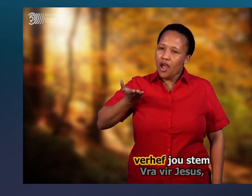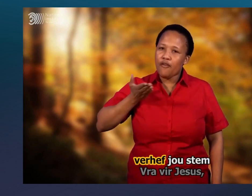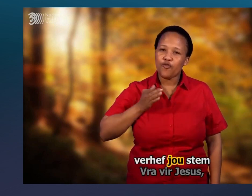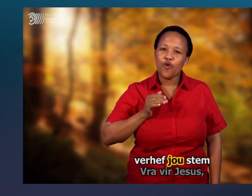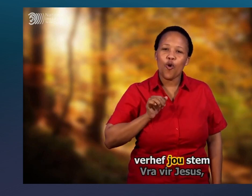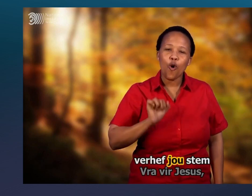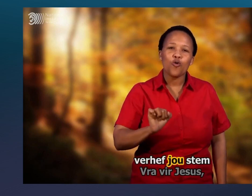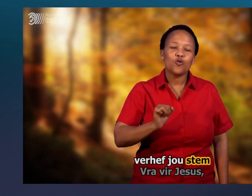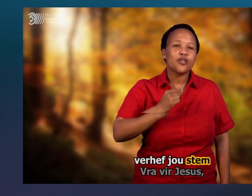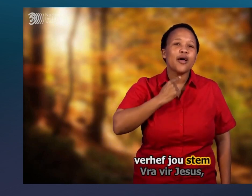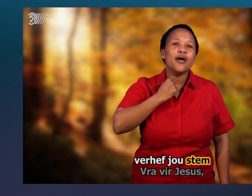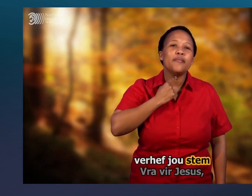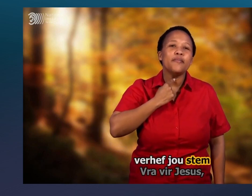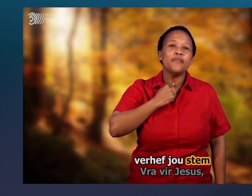verhef jou stem,